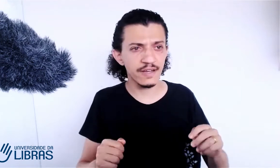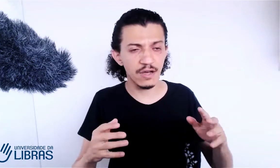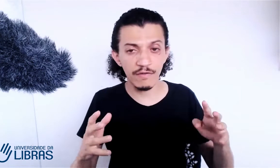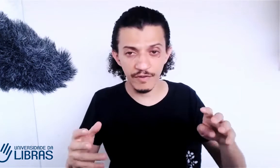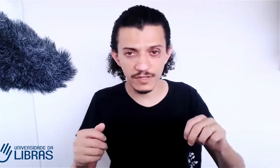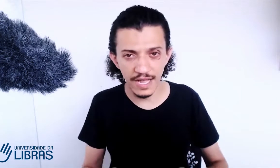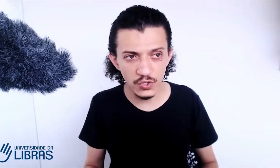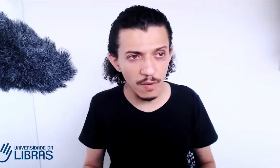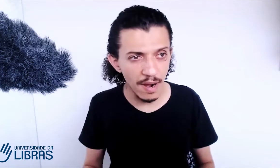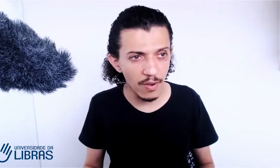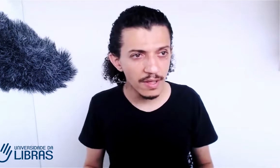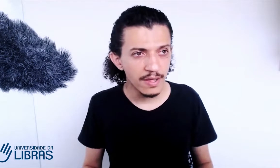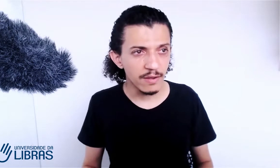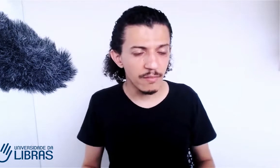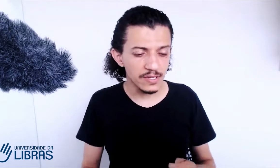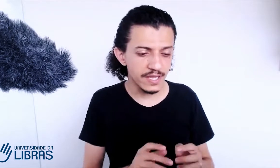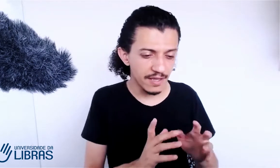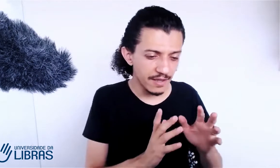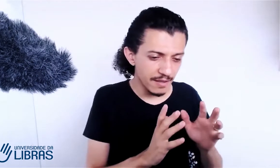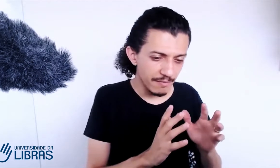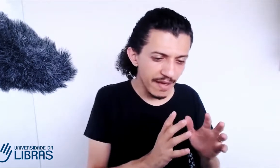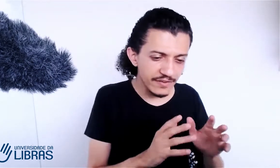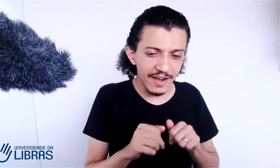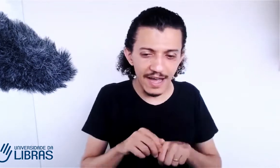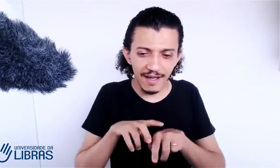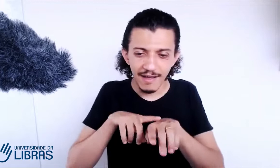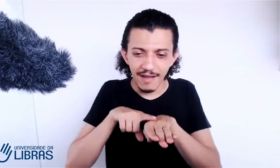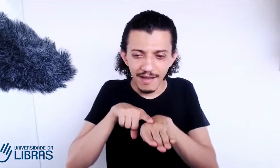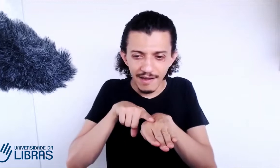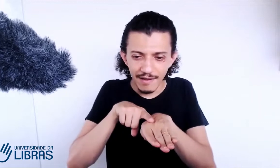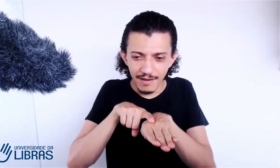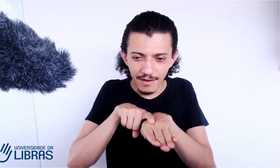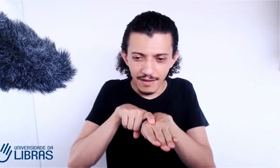algo na velocidade normal. Então, pode ser bem devagar.